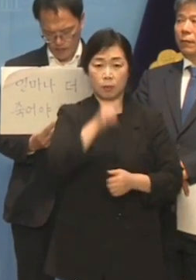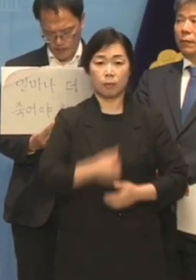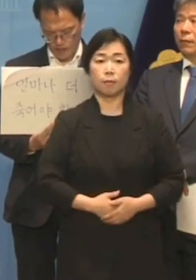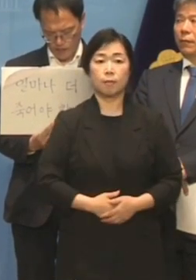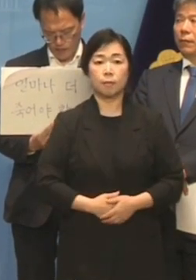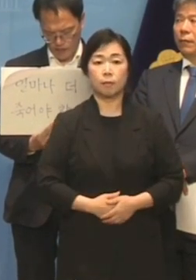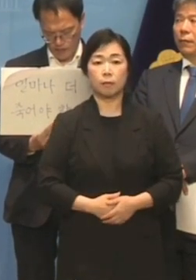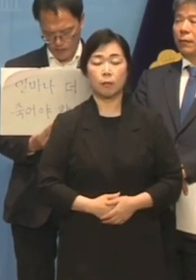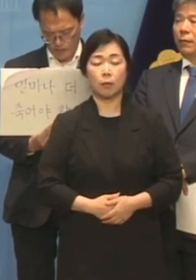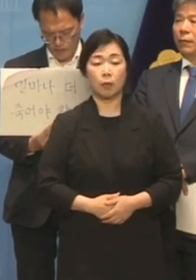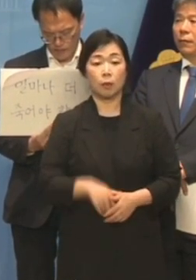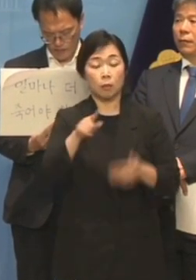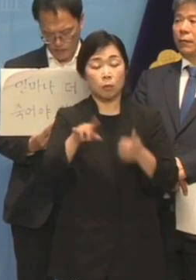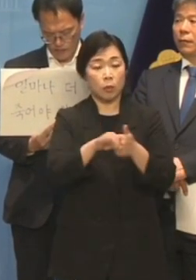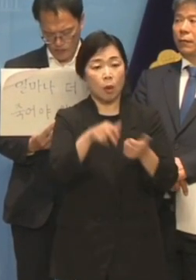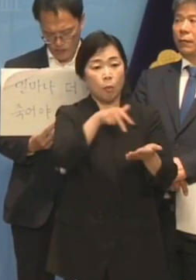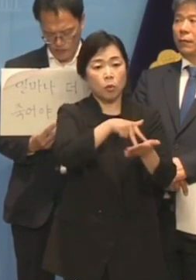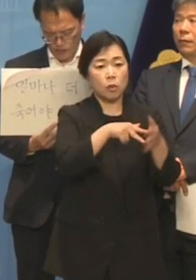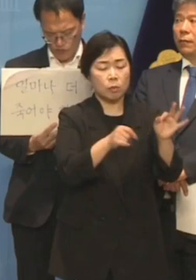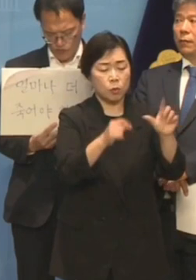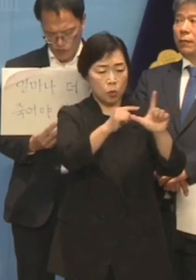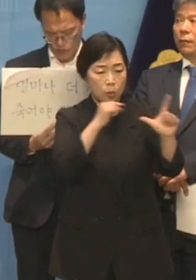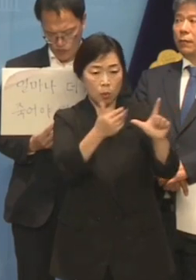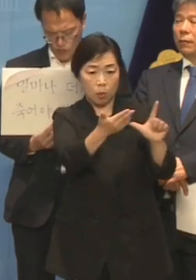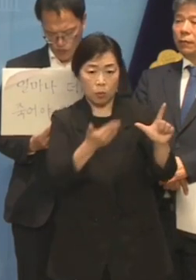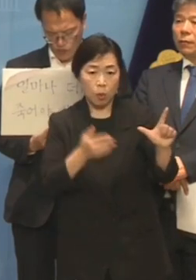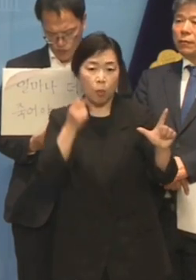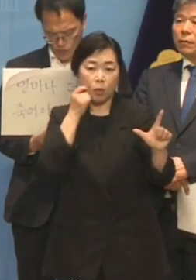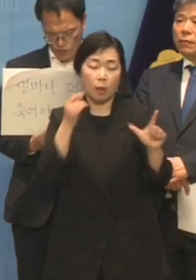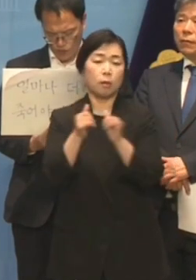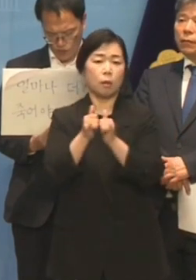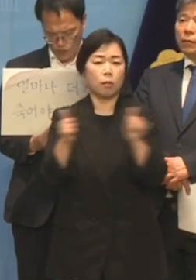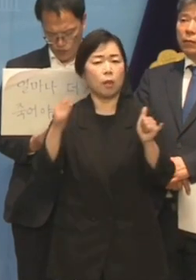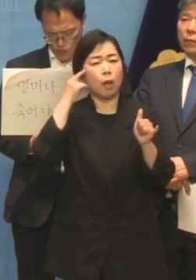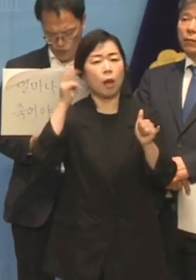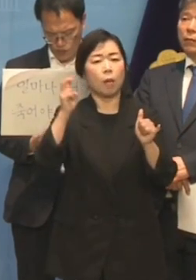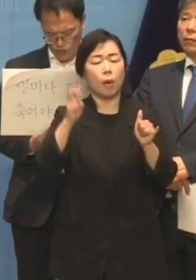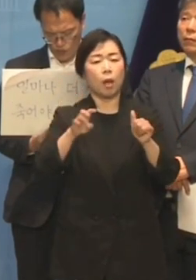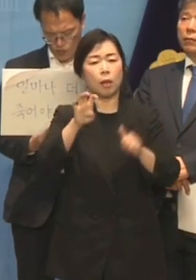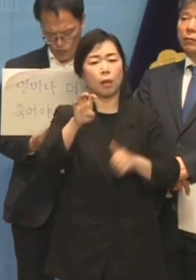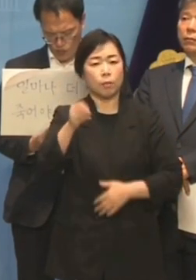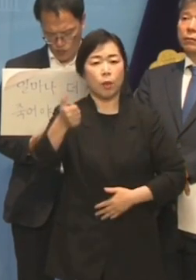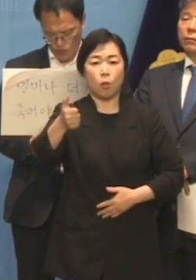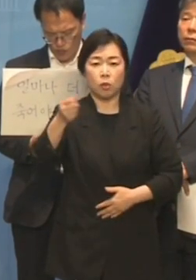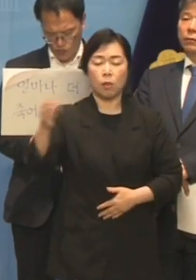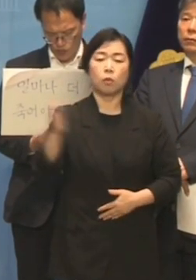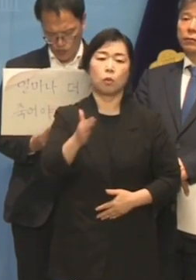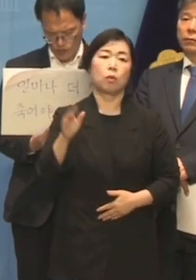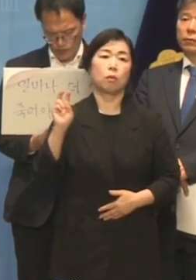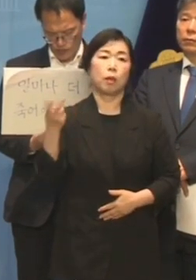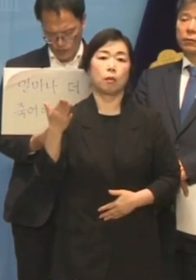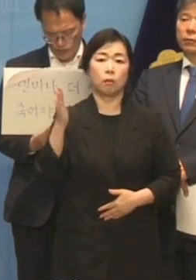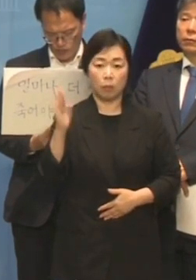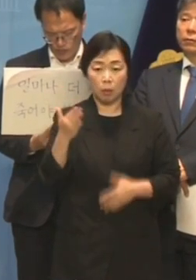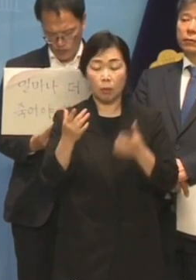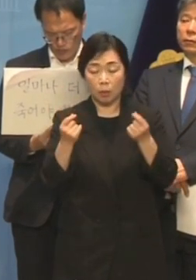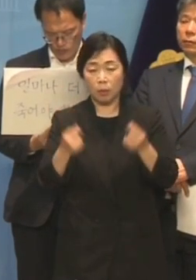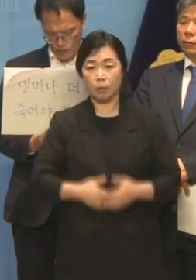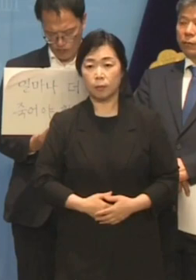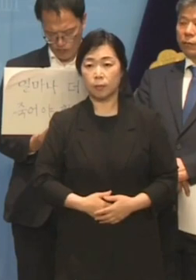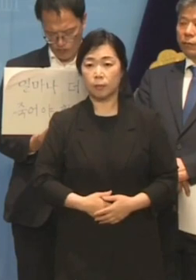치면 보증금 일부라도 돌려받지 못하는 국민들이 한 4,50만 가구는 충분히 넘을 것으로